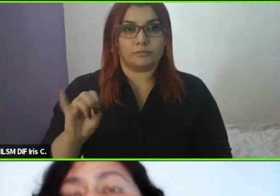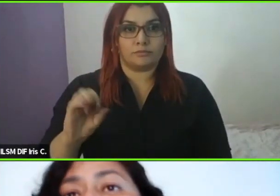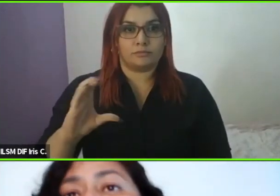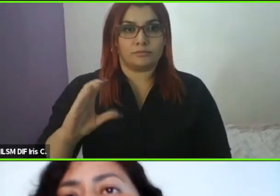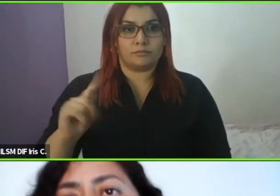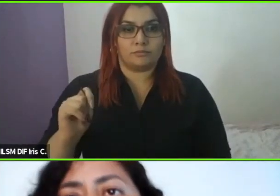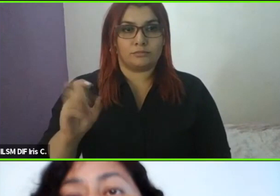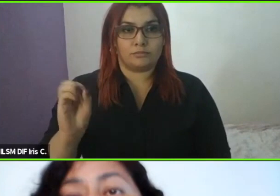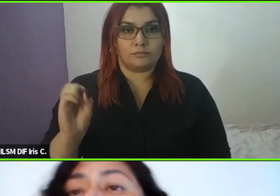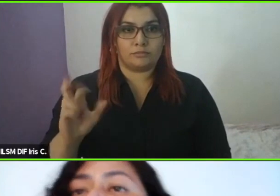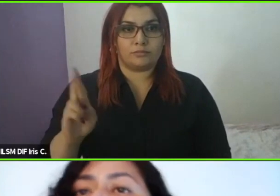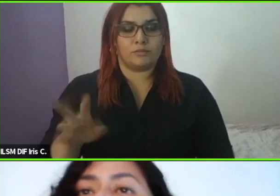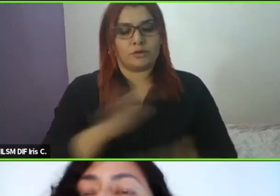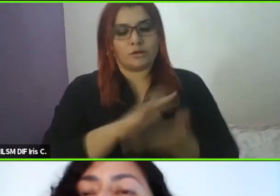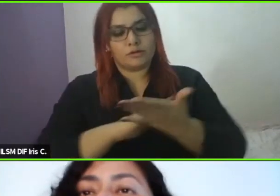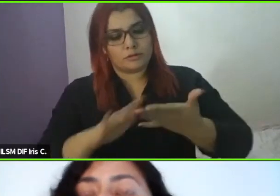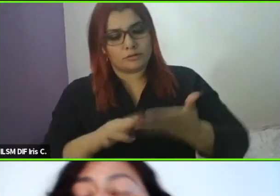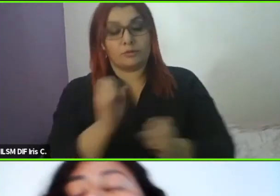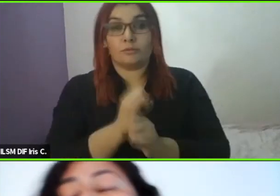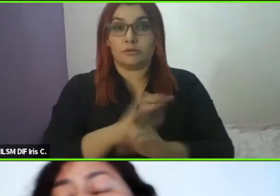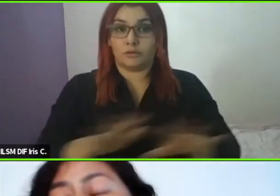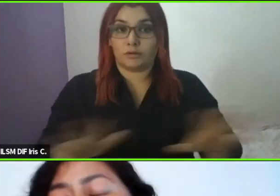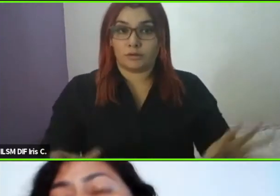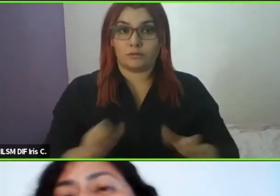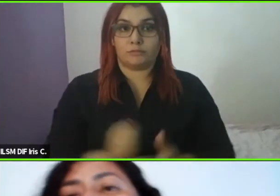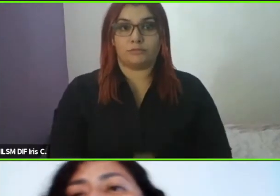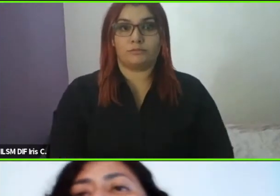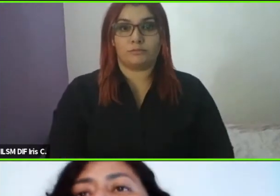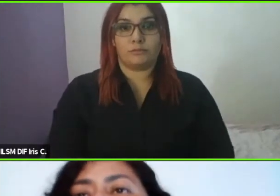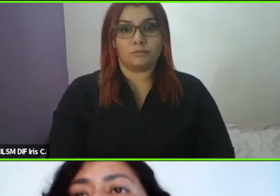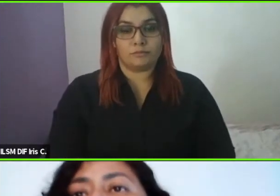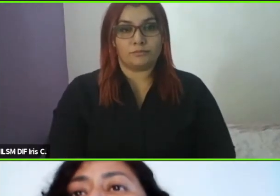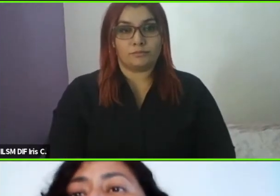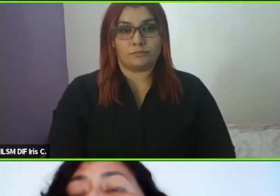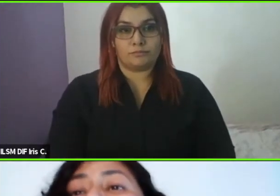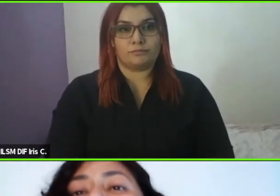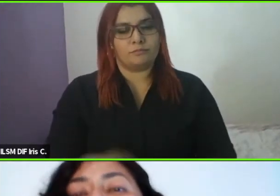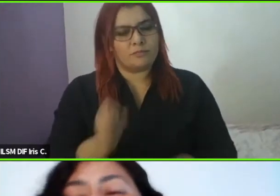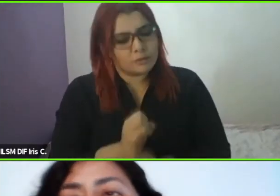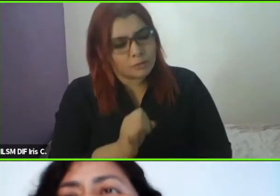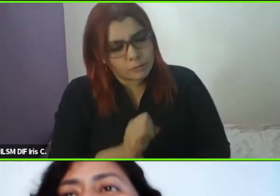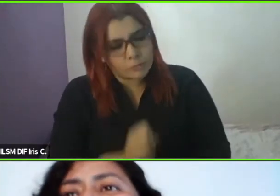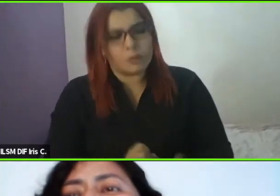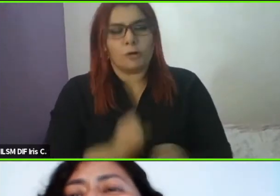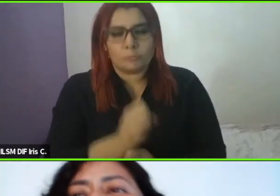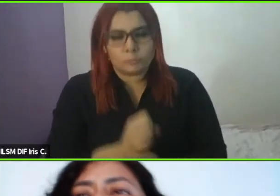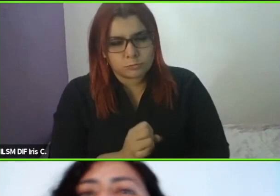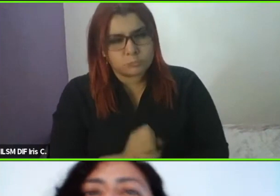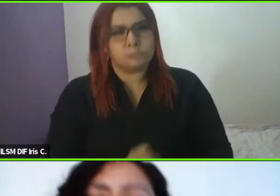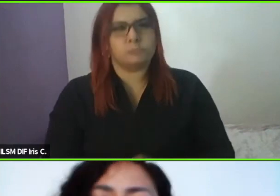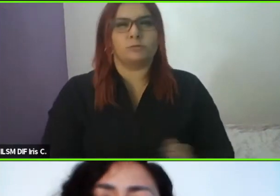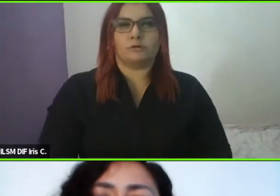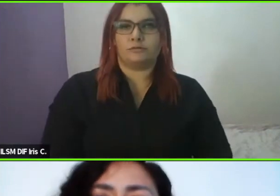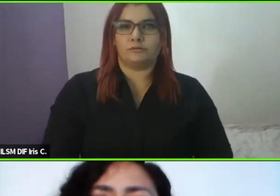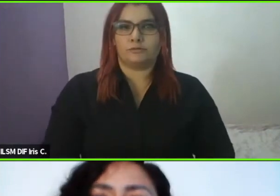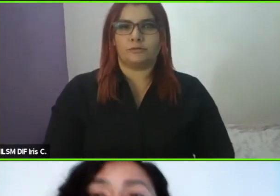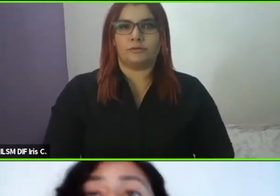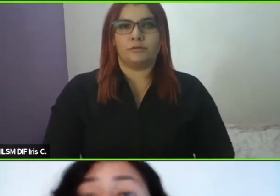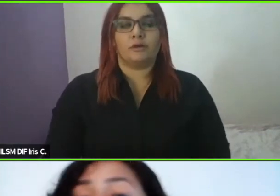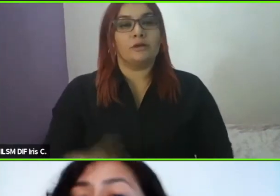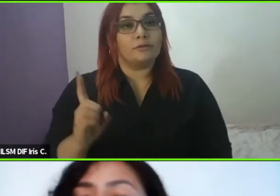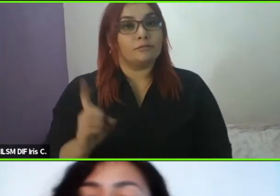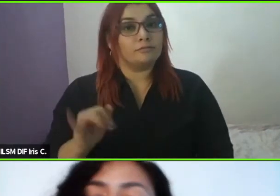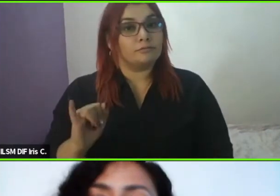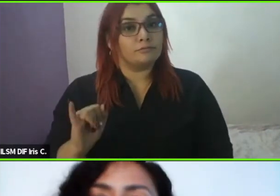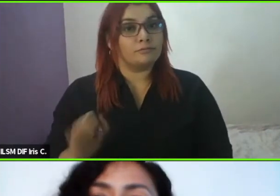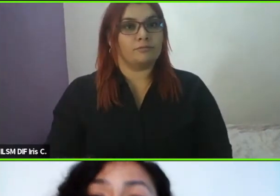latinoamericanista, ensayista e investigador, se define como investigador salvaje, oriundo del extinto DF. Sus